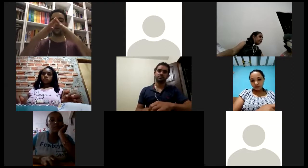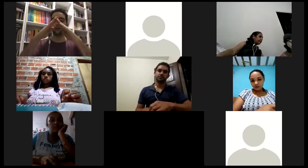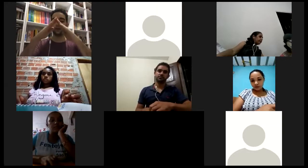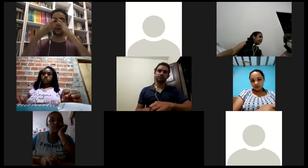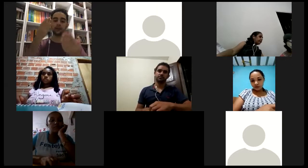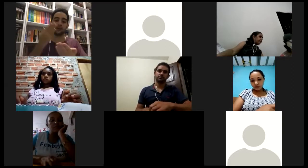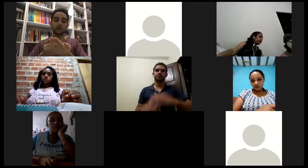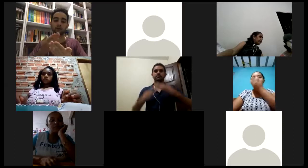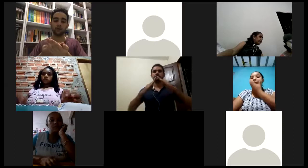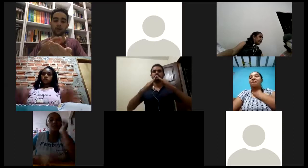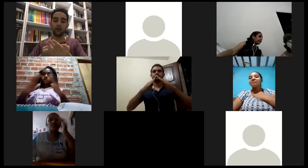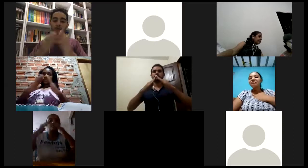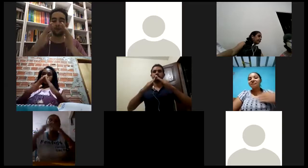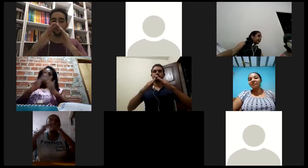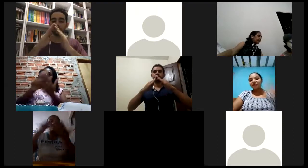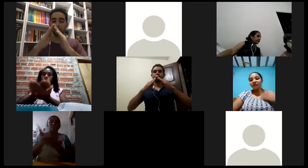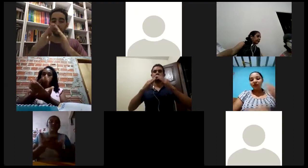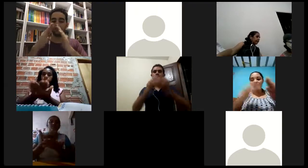escola, casa, estudar.